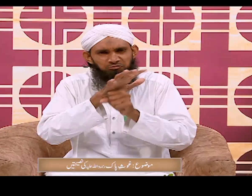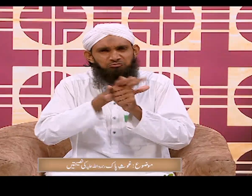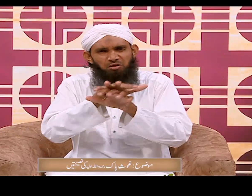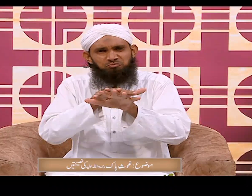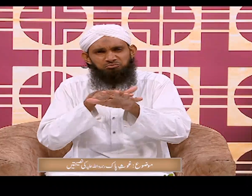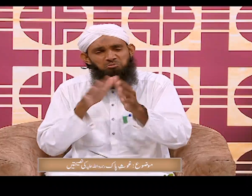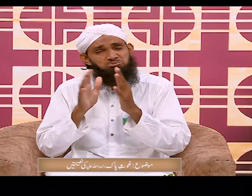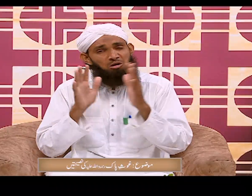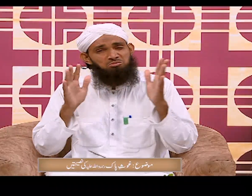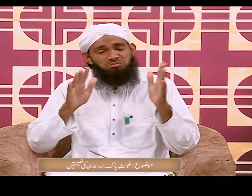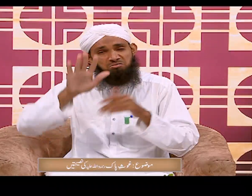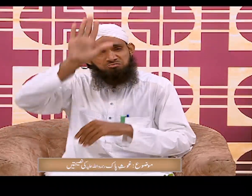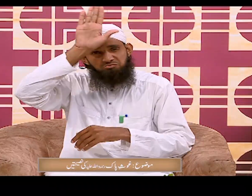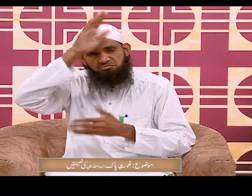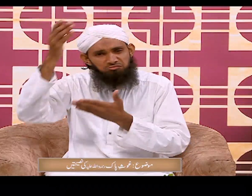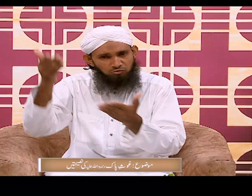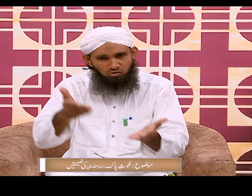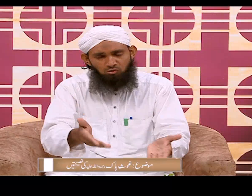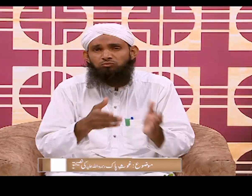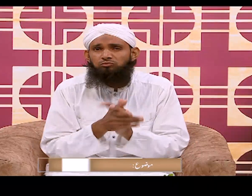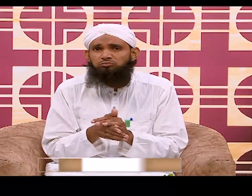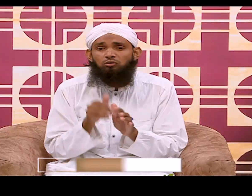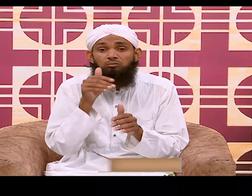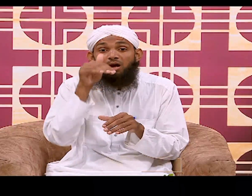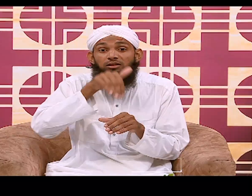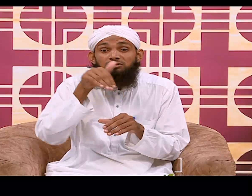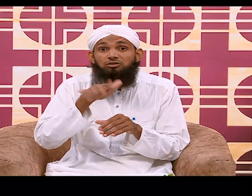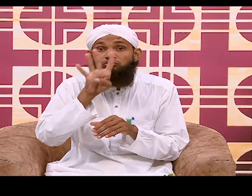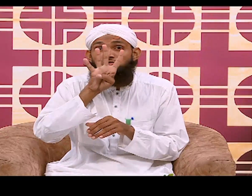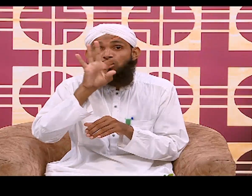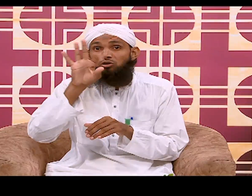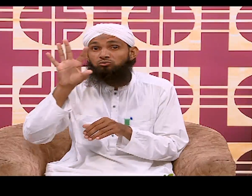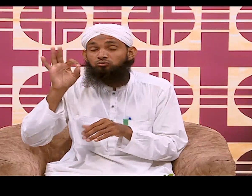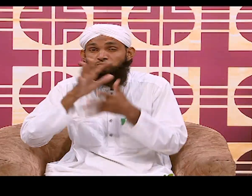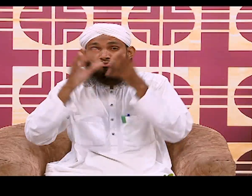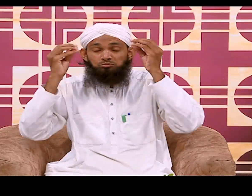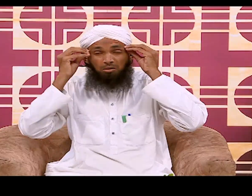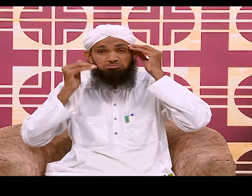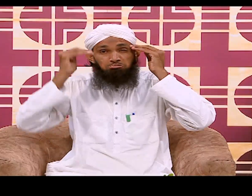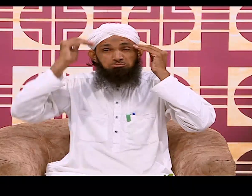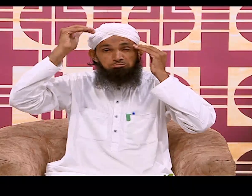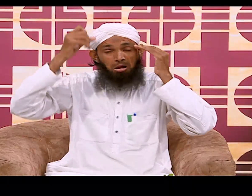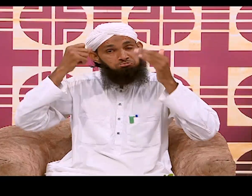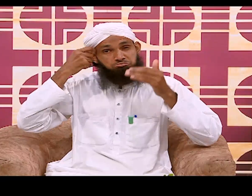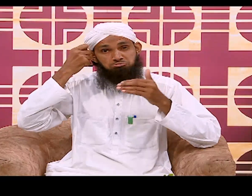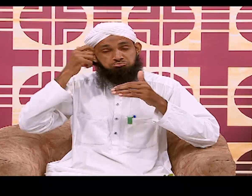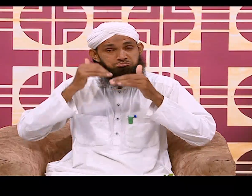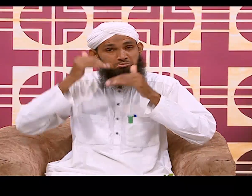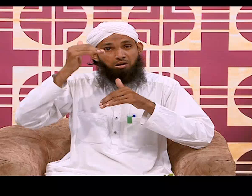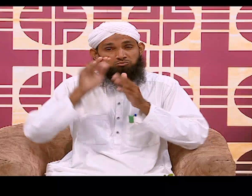بڑے علماء اور مشائخ حاضر ہوتے تھے۔ ان میں 400 بڑے بڑے علماء تو وہ تھے جو باقاعدہ کاغذ قلم لے